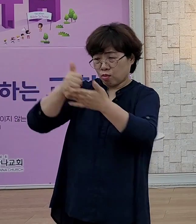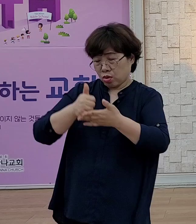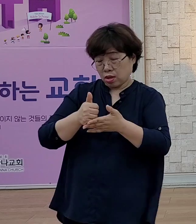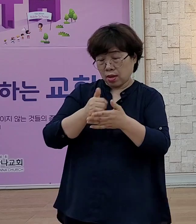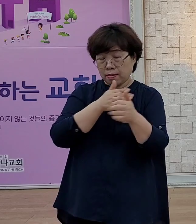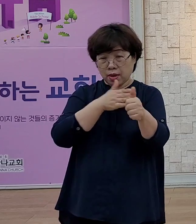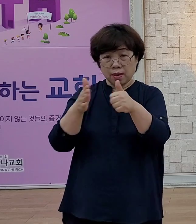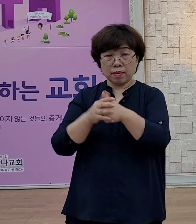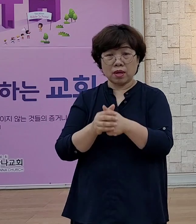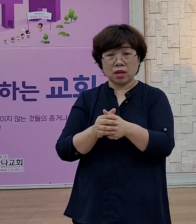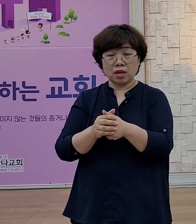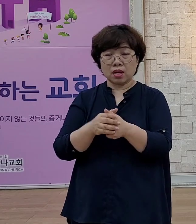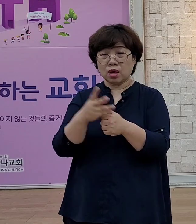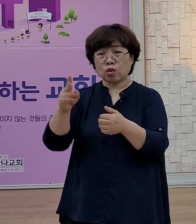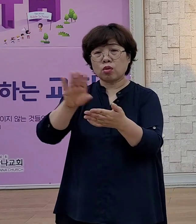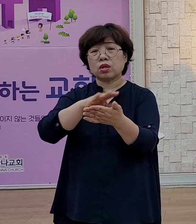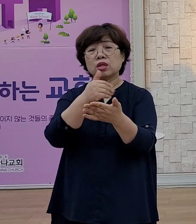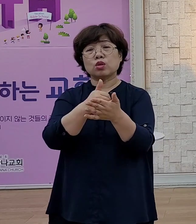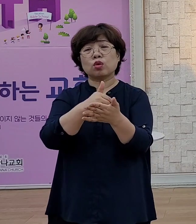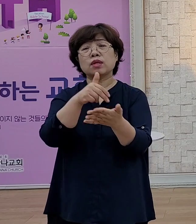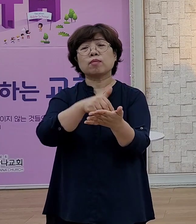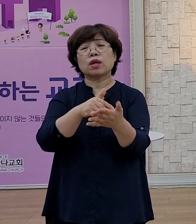이게 그리스도입니다.